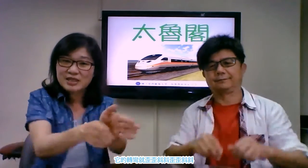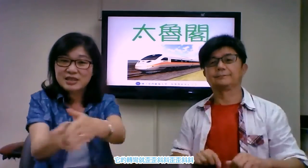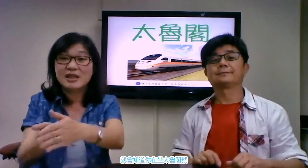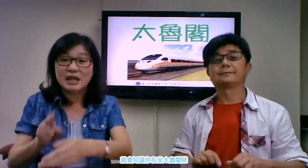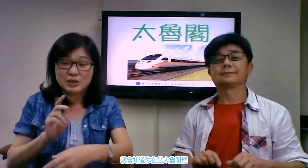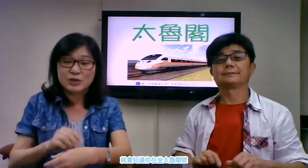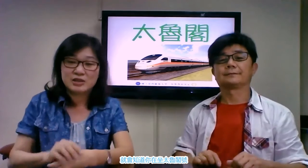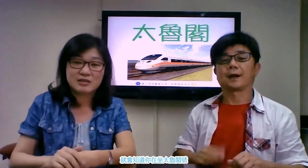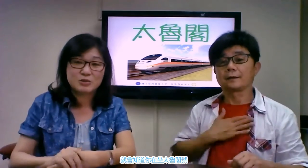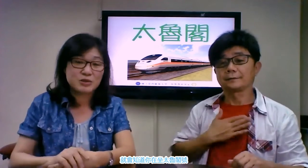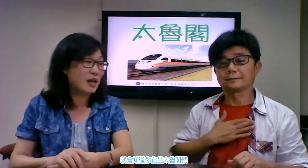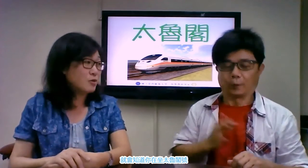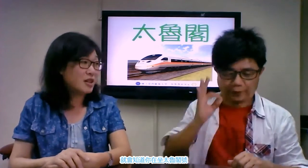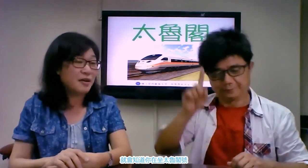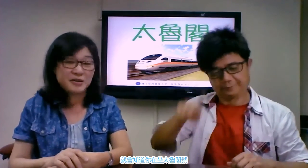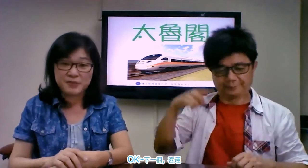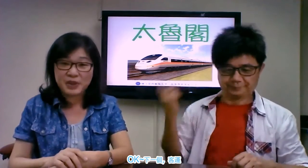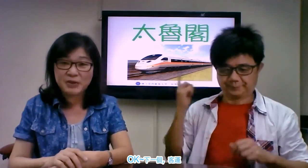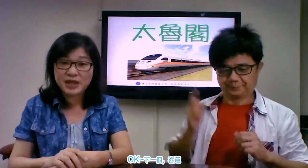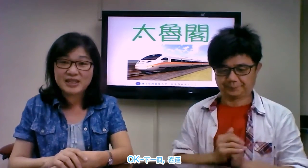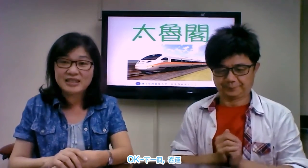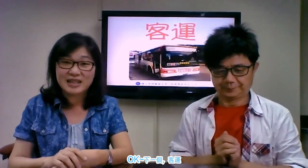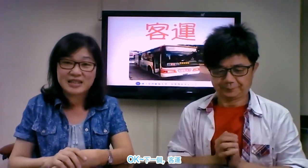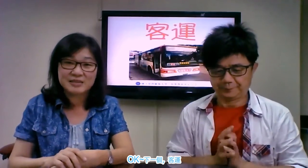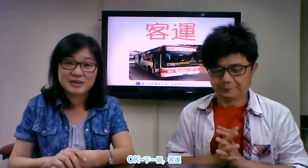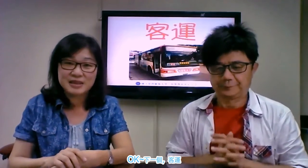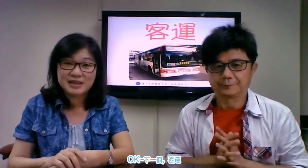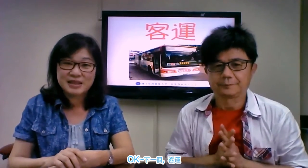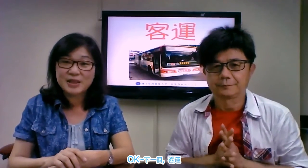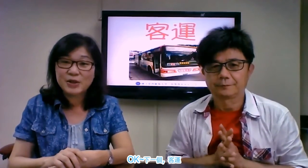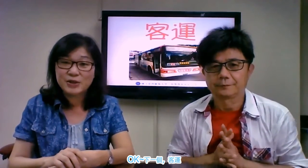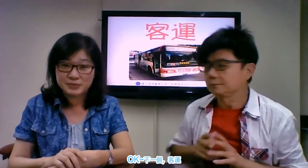斜，就会知道你在坐泰鲁格号。OK， 下一个客运。